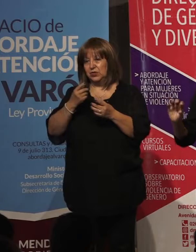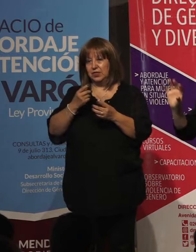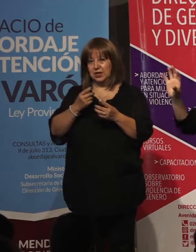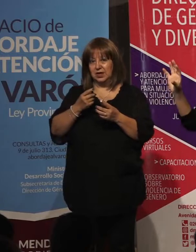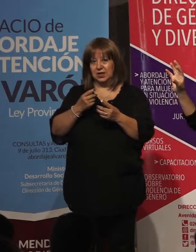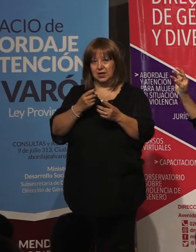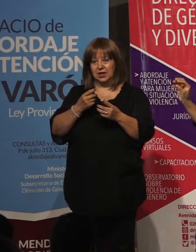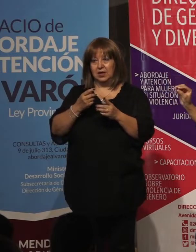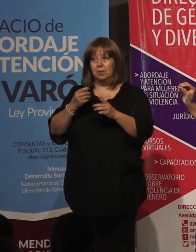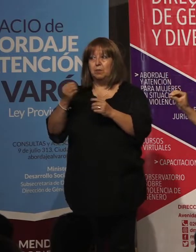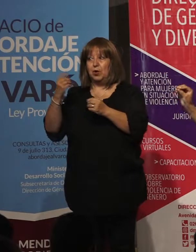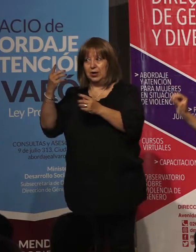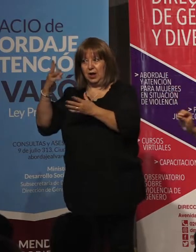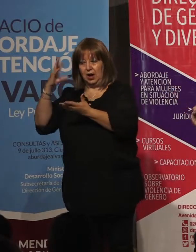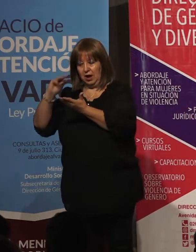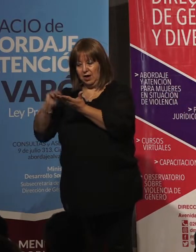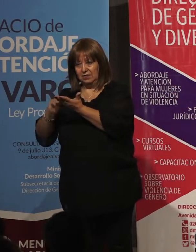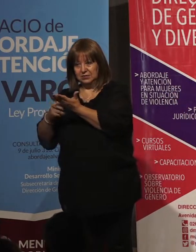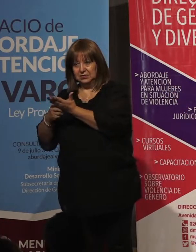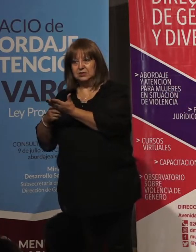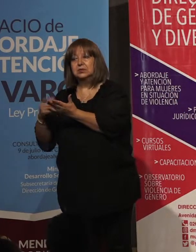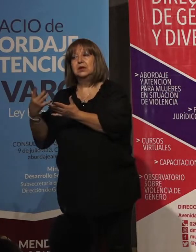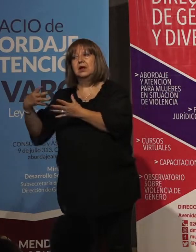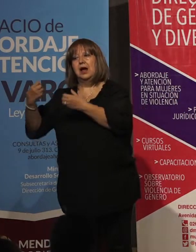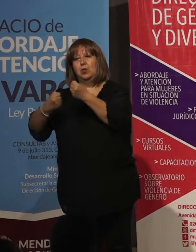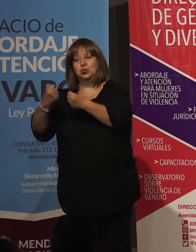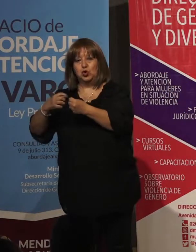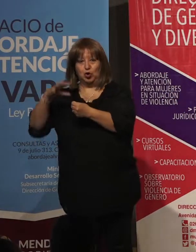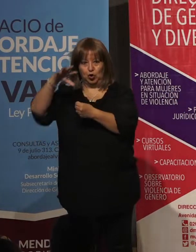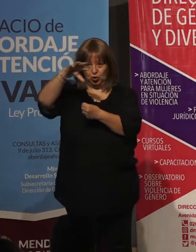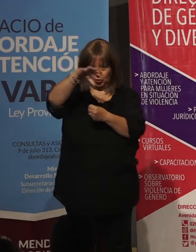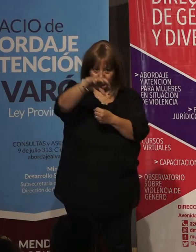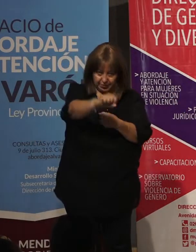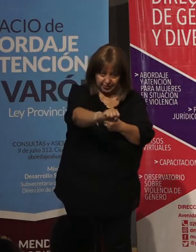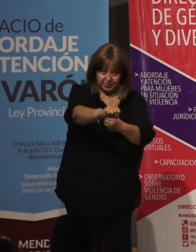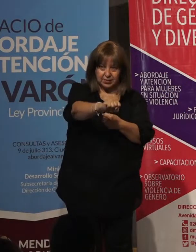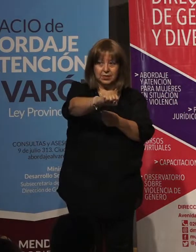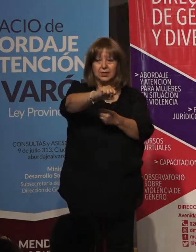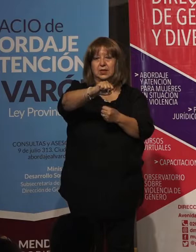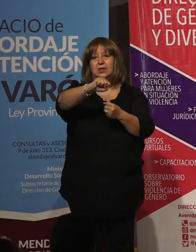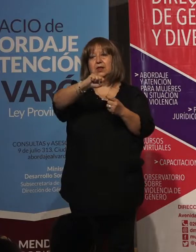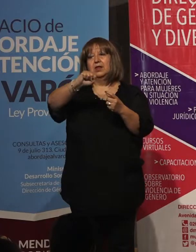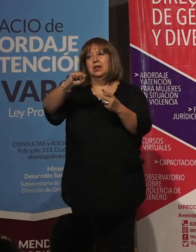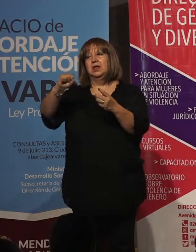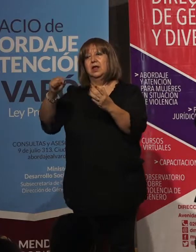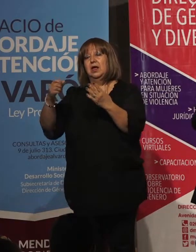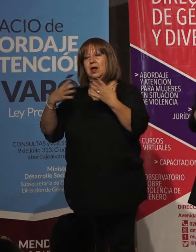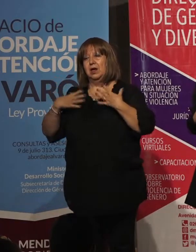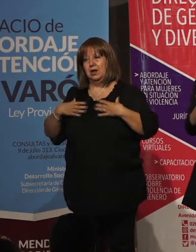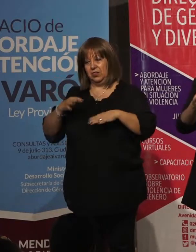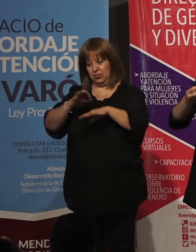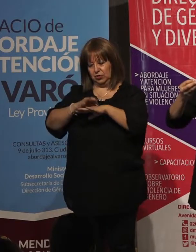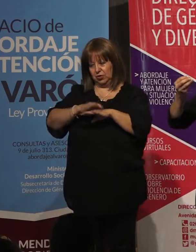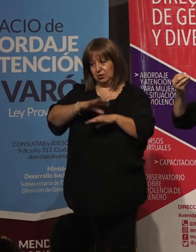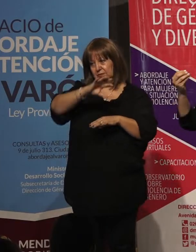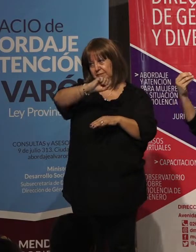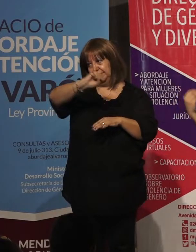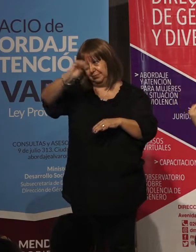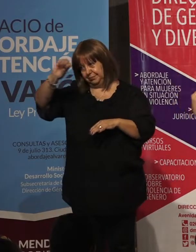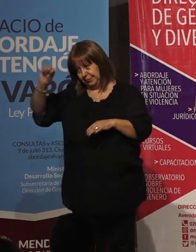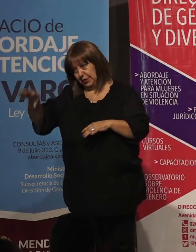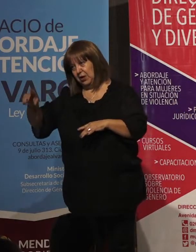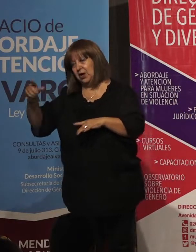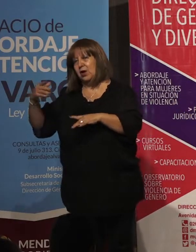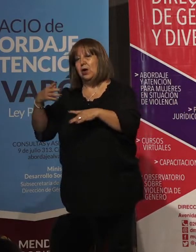que desde la oficina fiscal sea trasladada, si ella lo quiere utilizar, hasta el cuerpo médico forense o hasta el EPI y después